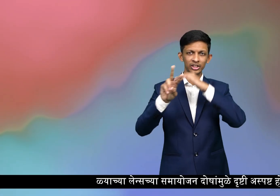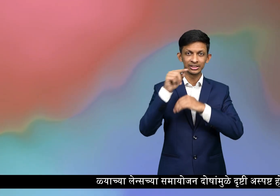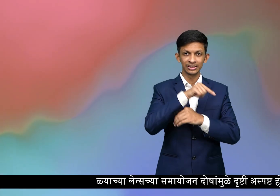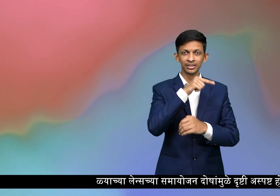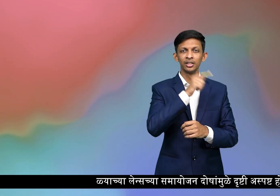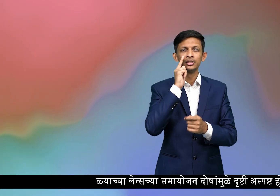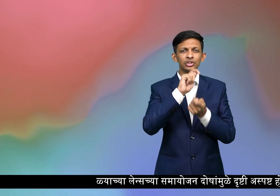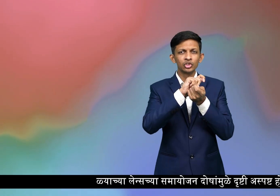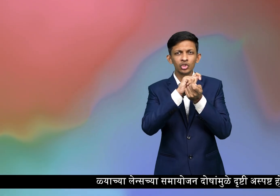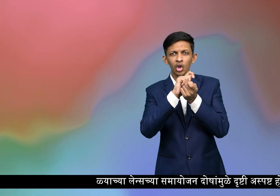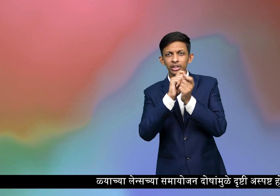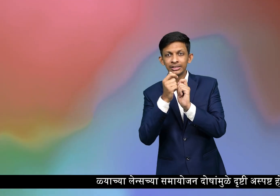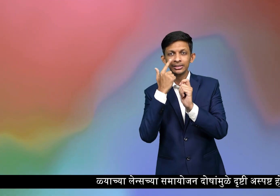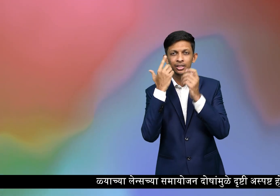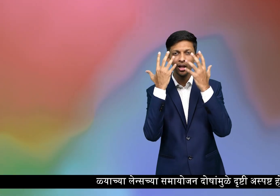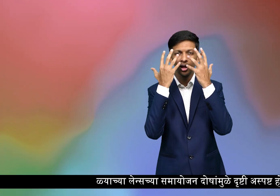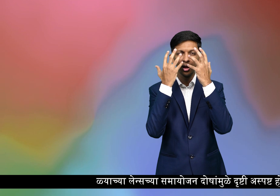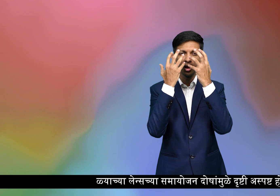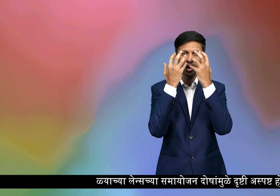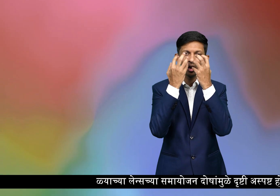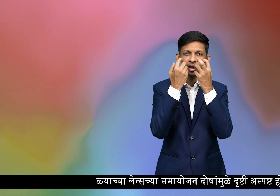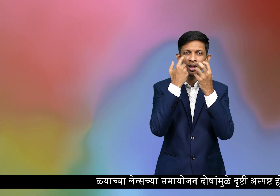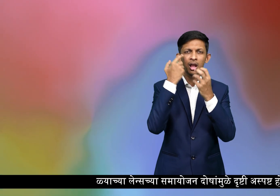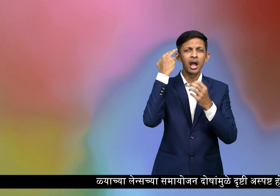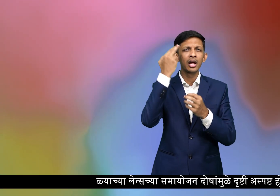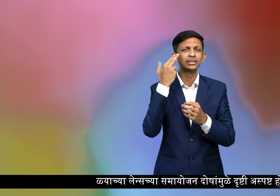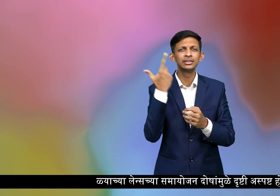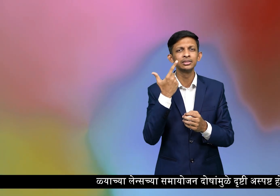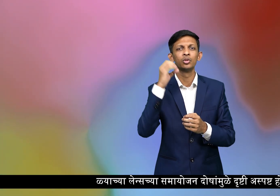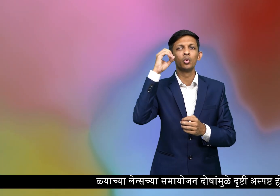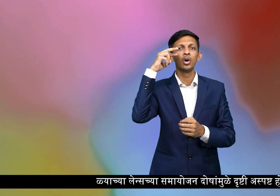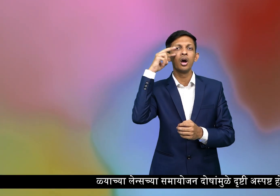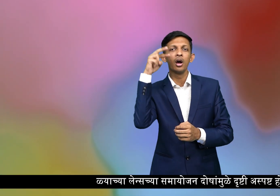डोळ्याच्या लेन्सच्या समायोजन दोषांमुळे दृष्टी अस्पष्ट होते.